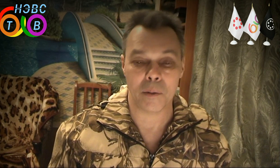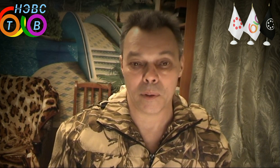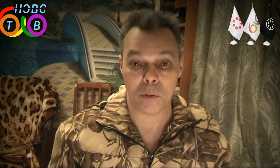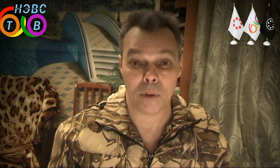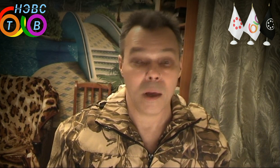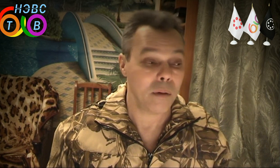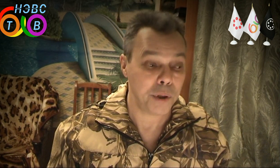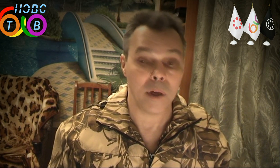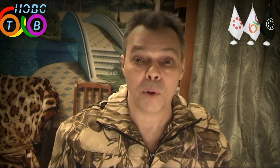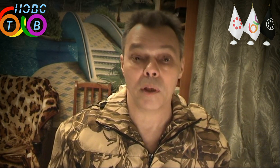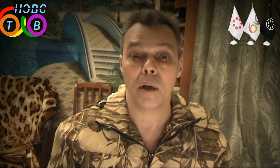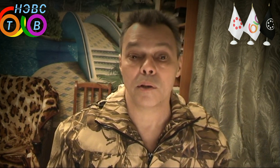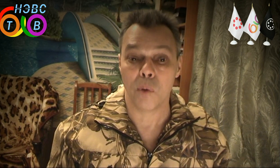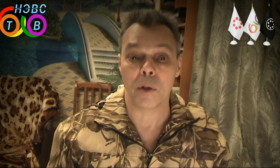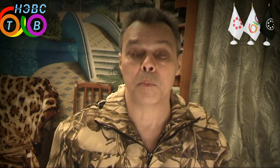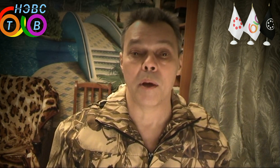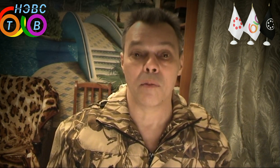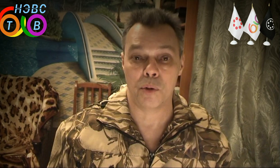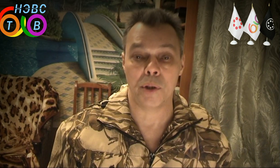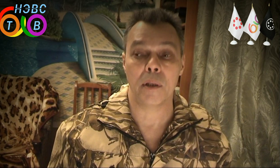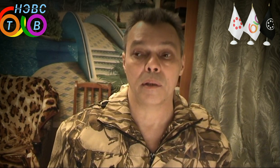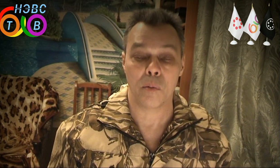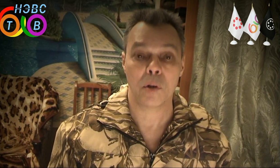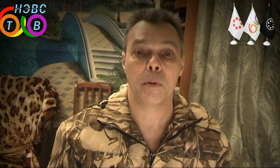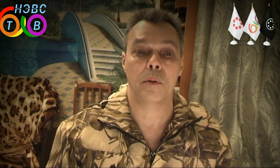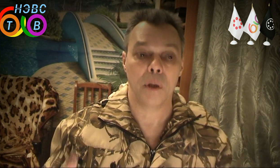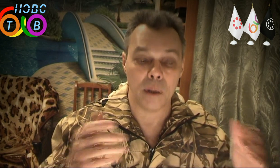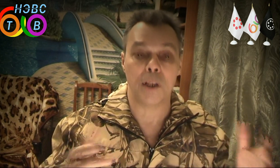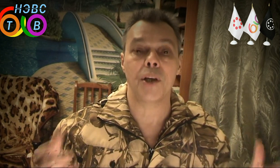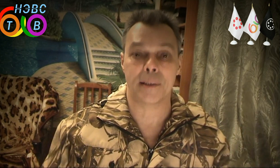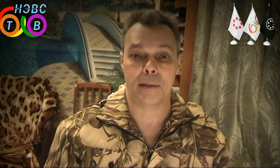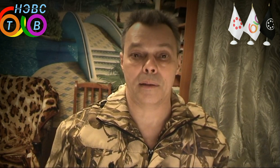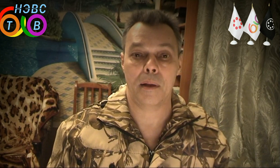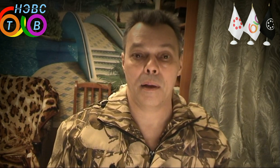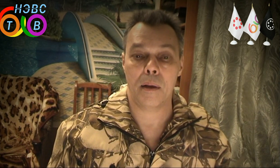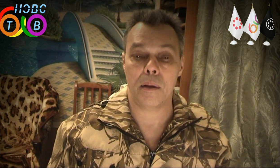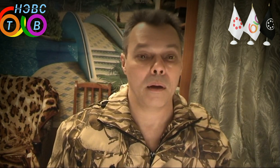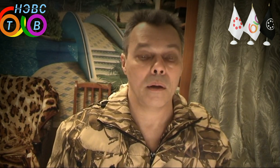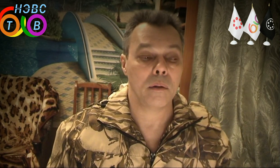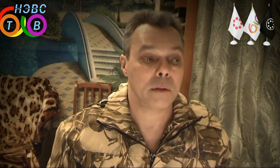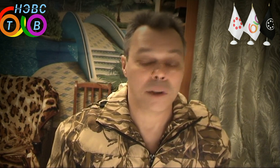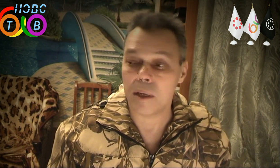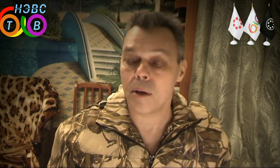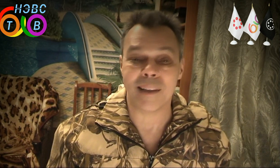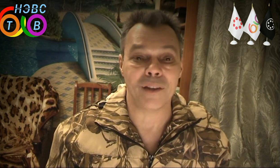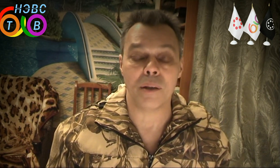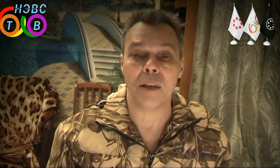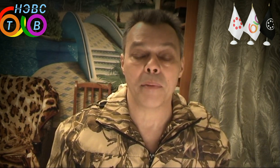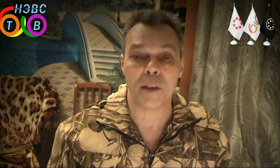тому подобное. И вообще ребенок сводит с первым мужчиной для того, чтобы вот и зачаться-то. И, к сожалению, это не